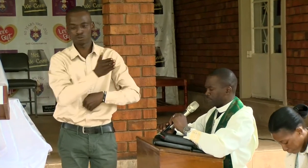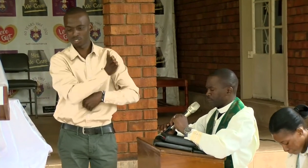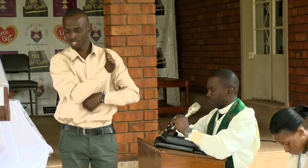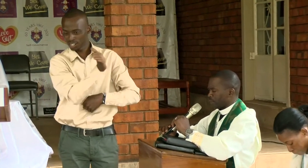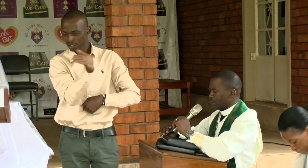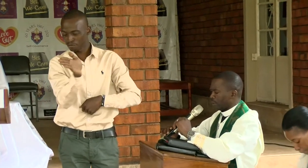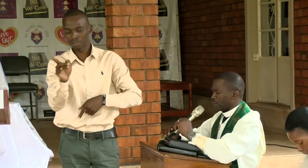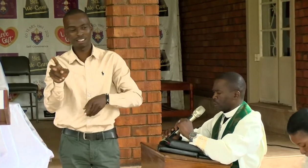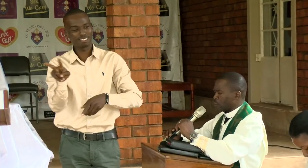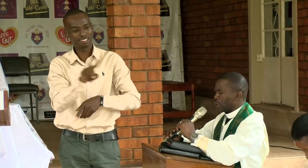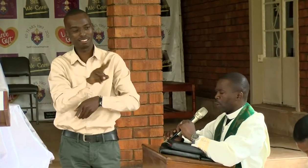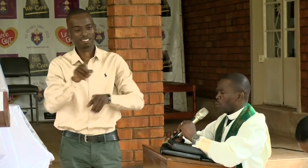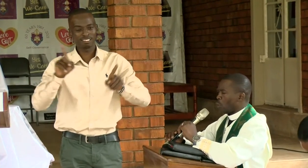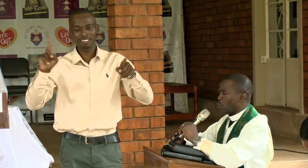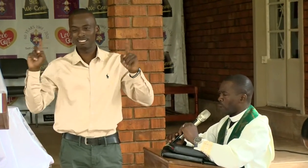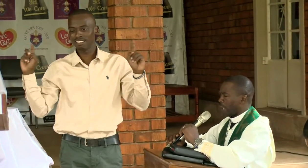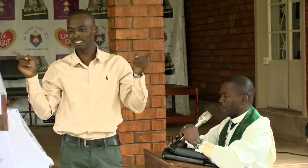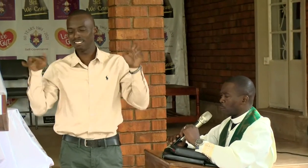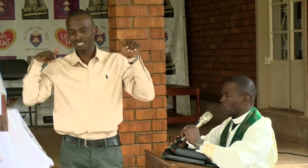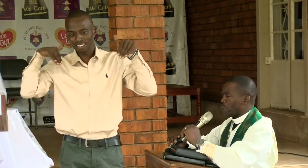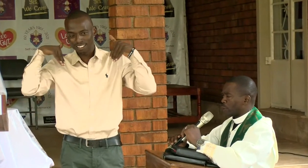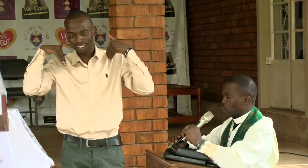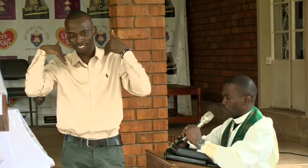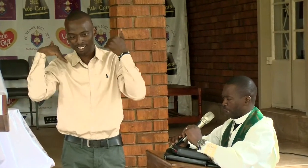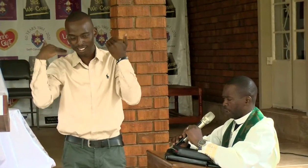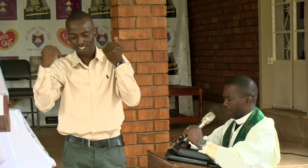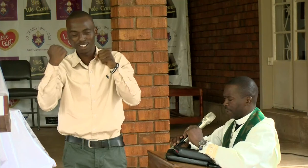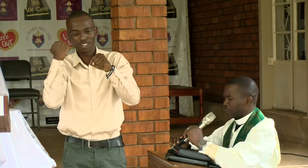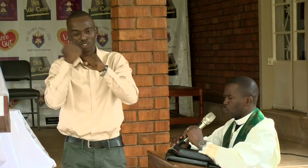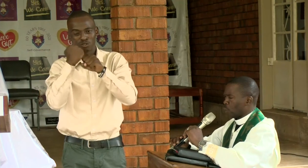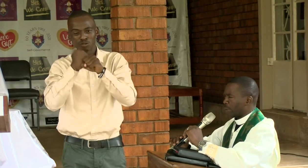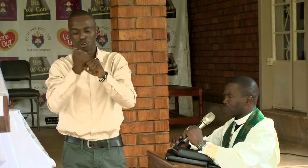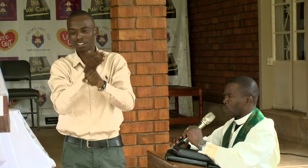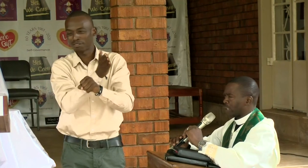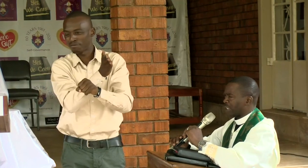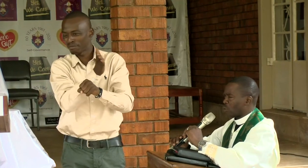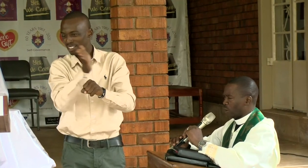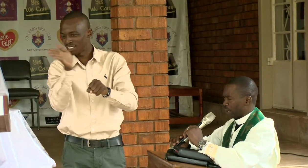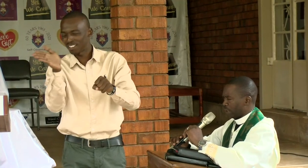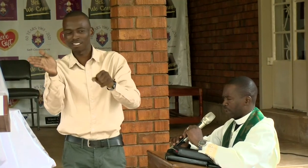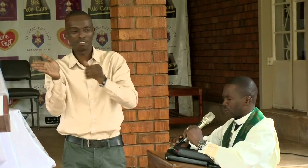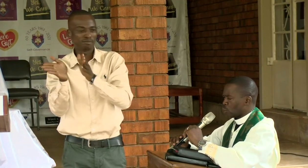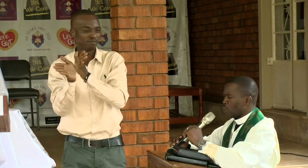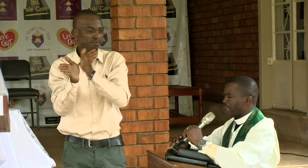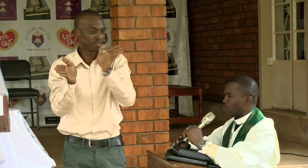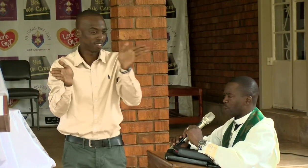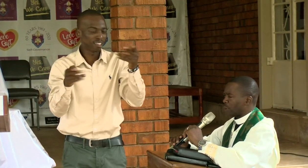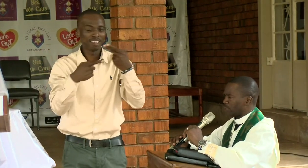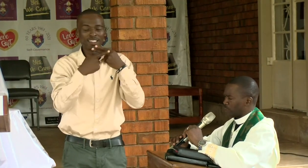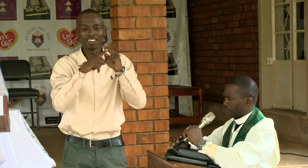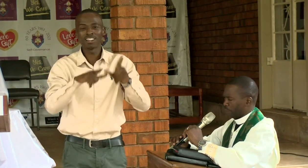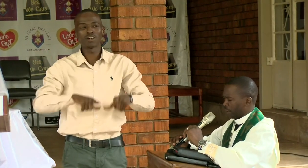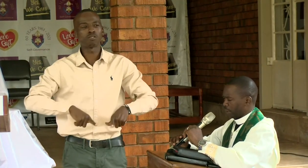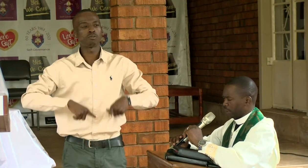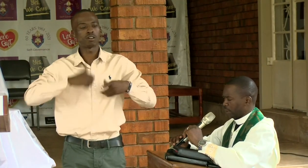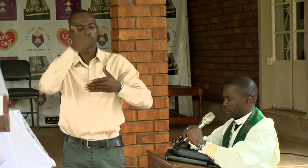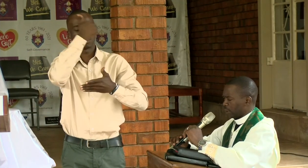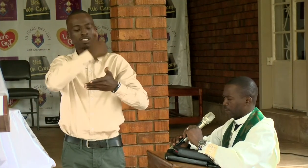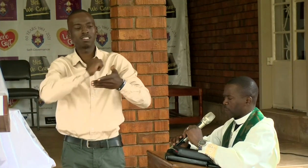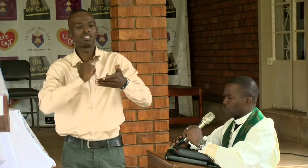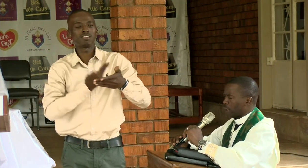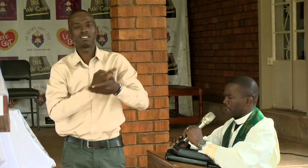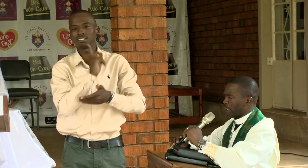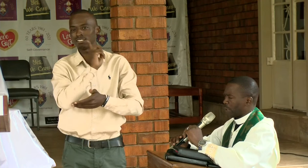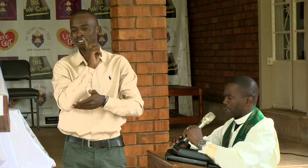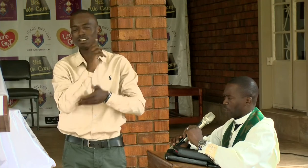zibula tuleke okukola ebitugwanira okukola ne tukola ebitatugwanidde kukola so nga ne bulamu tebuli mu ffe